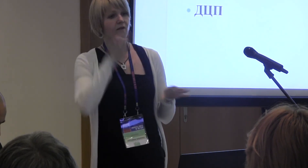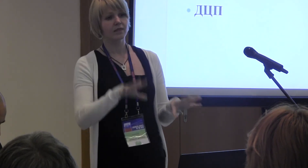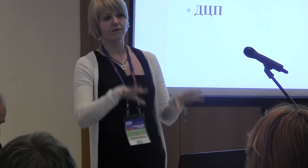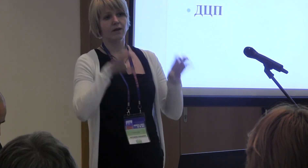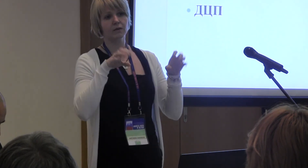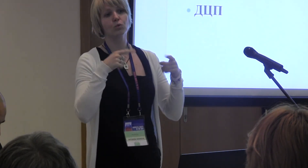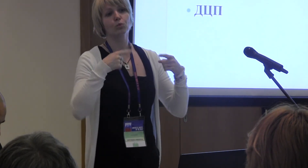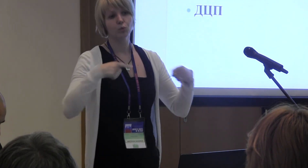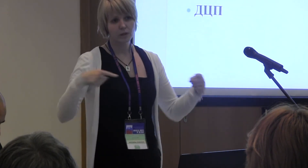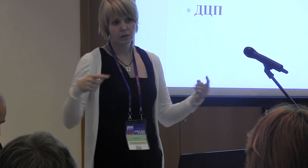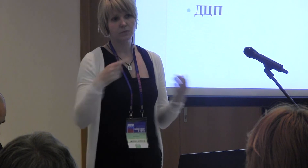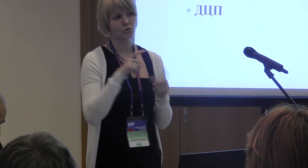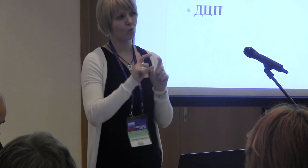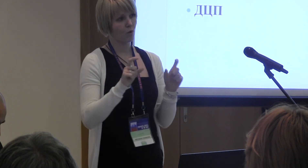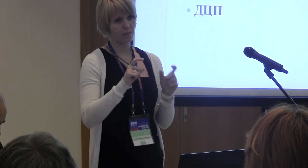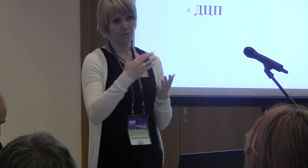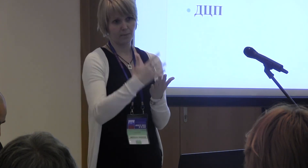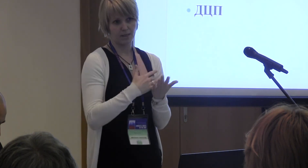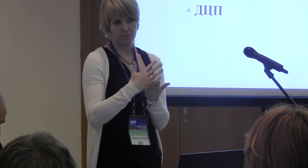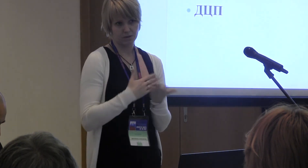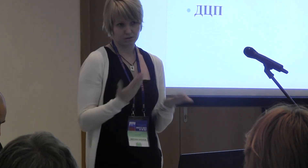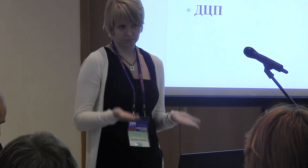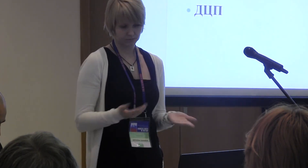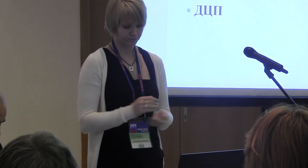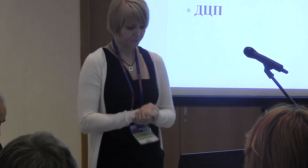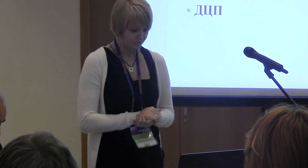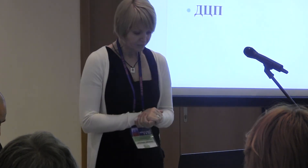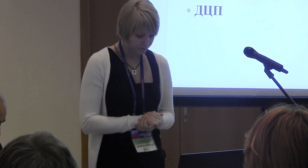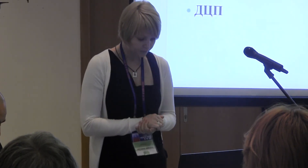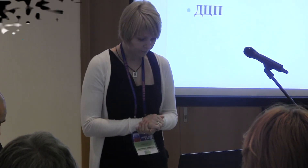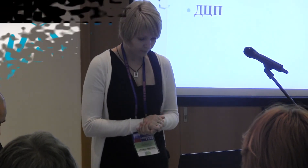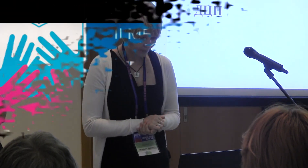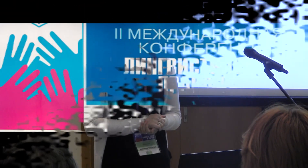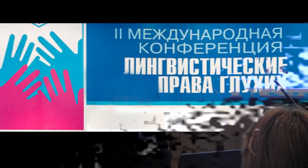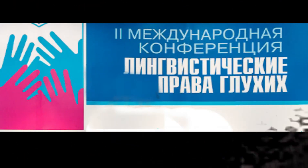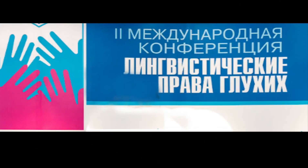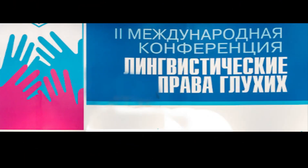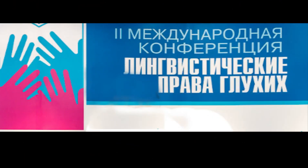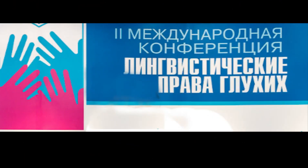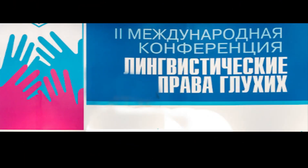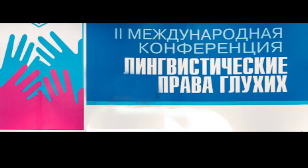Использование жестового языка помогает воспринимать и другие школьные предметы.